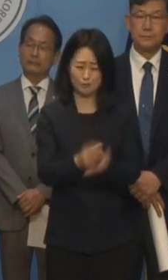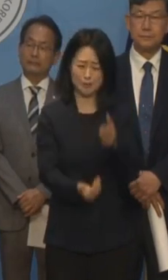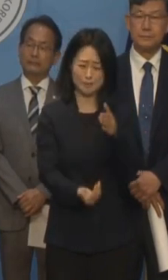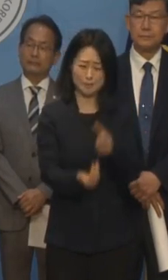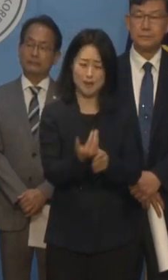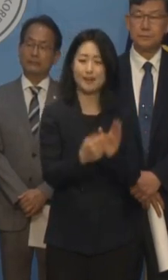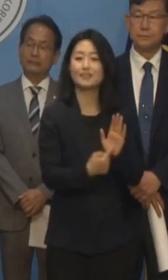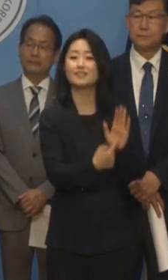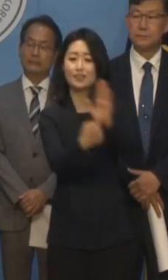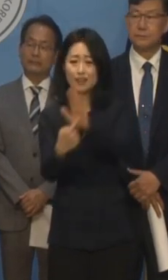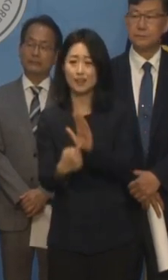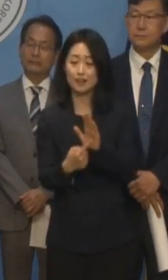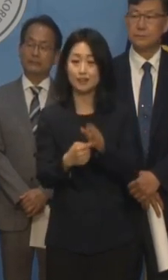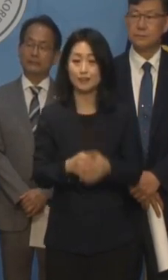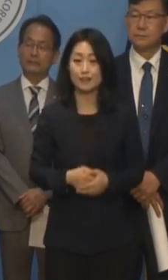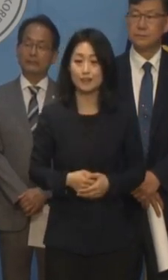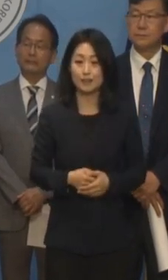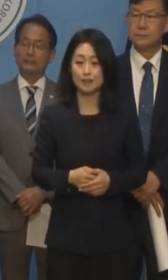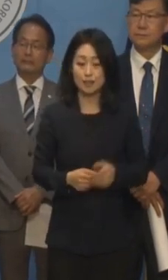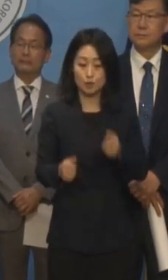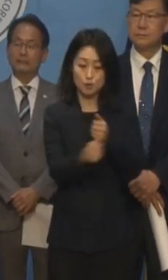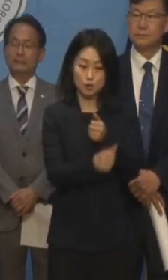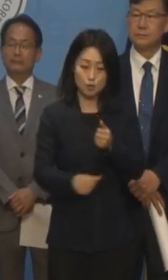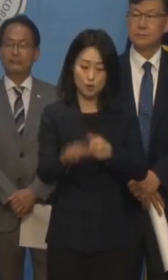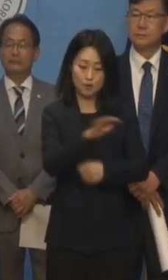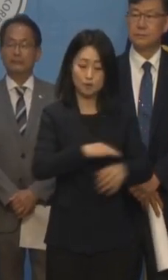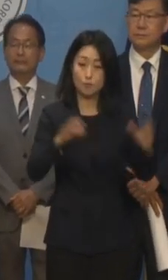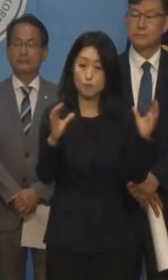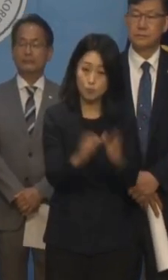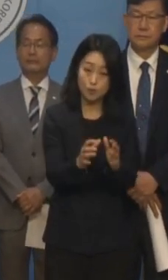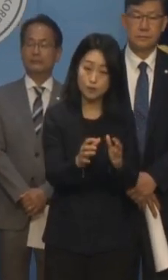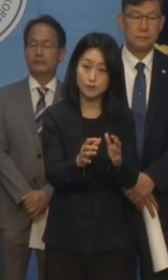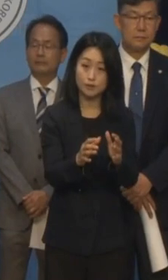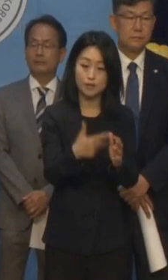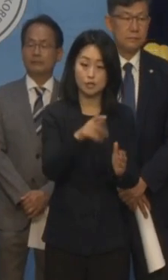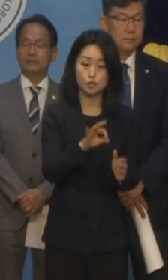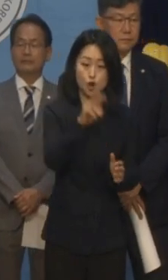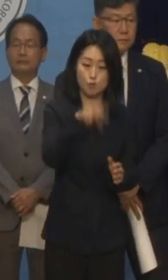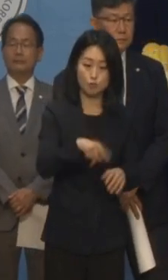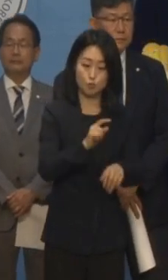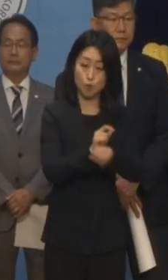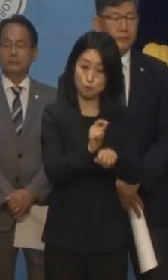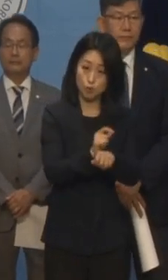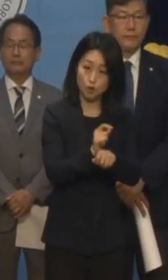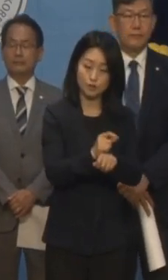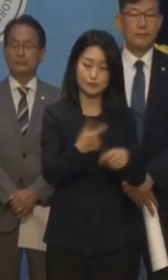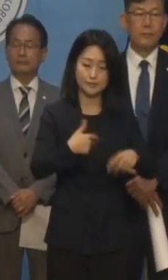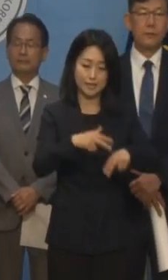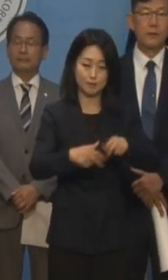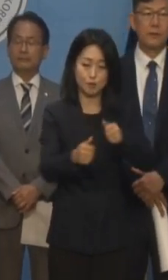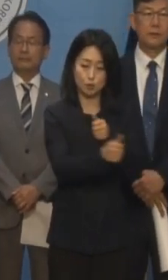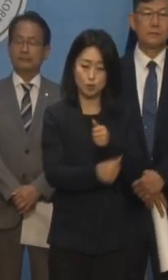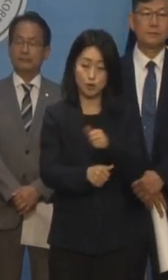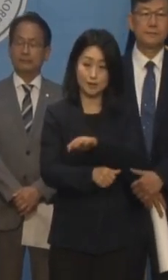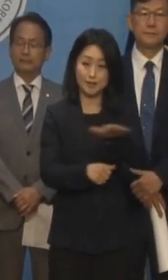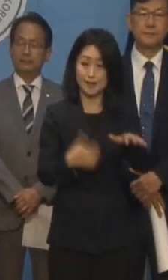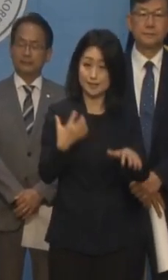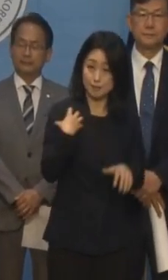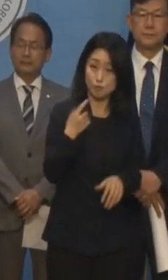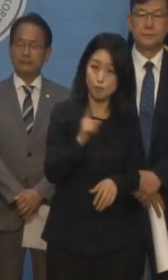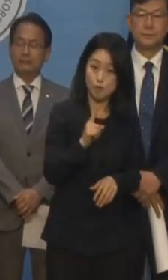없습니다. 전원위에서 대다수를 차지하는 정무직들과 상임위원들이 자신들의